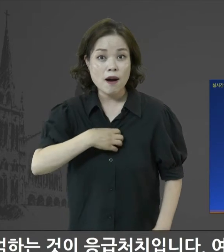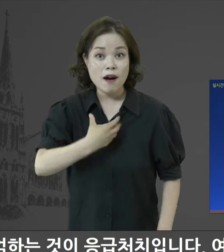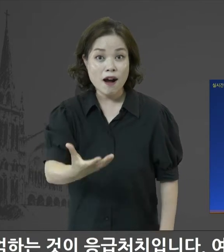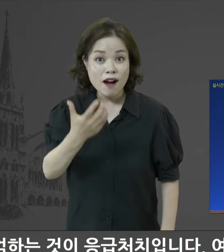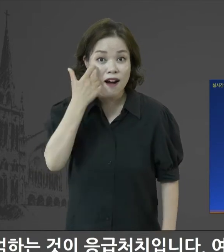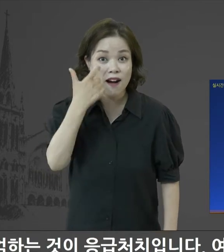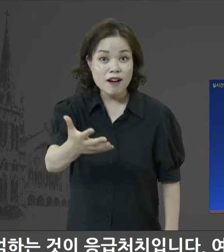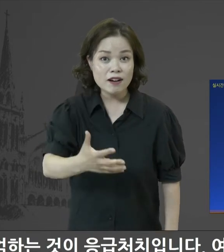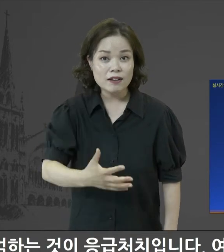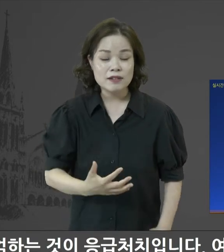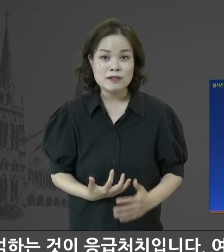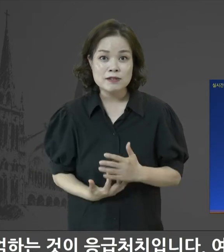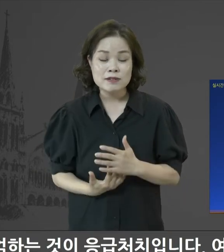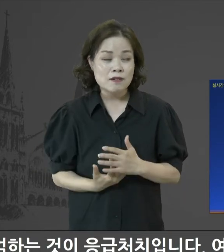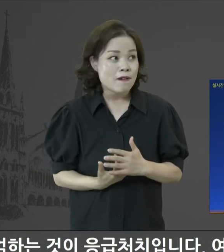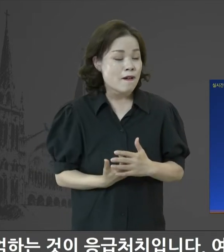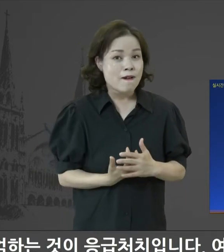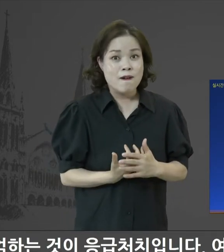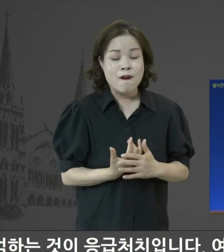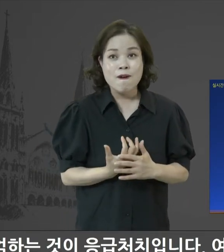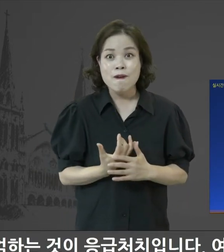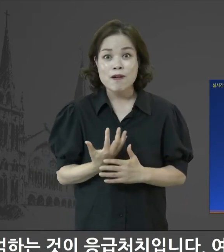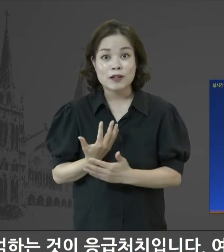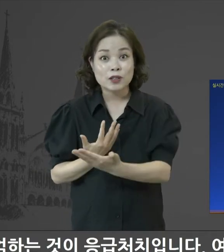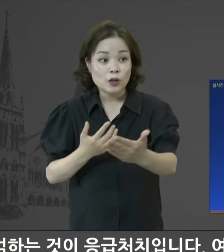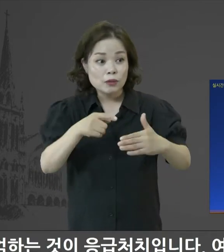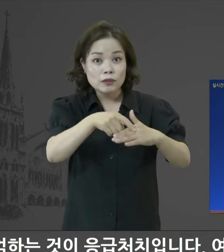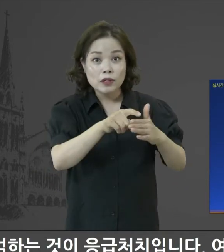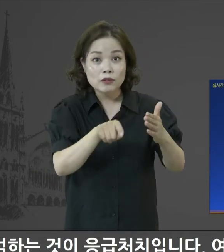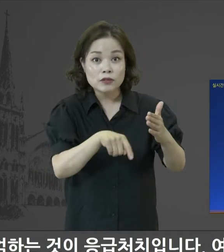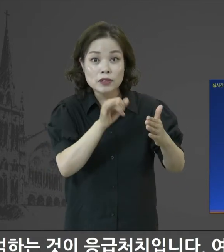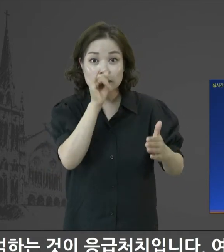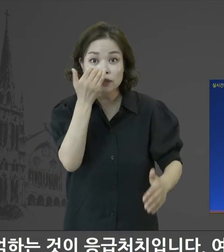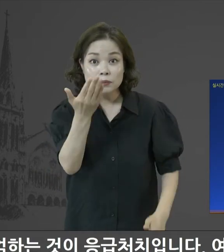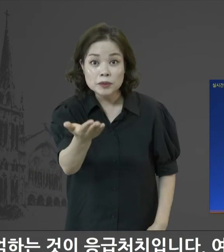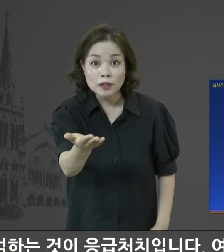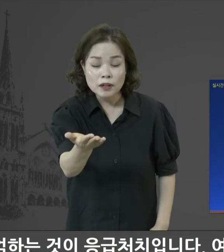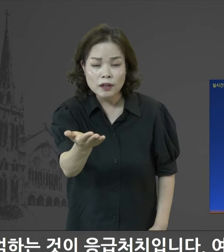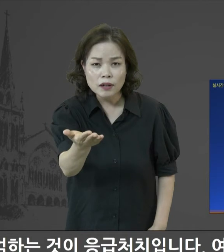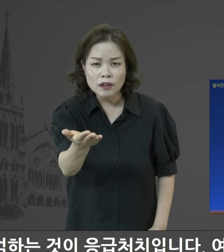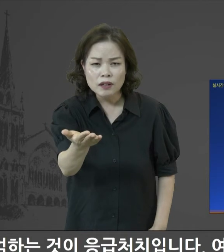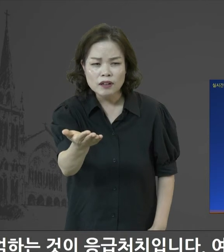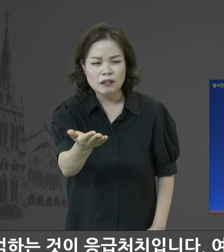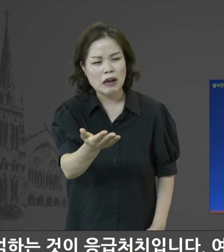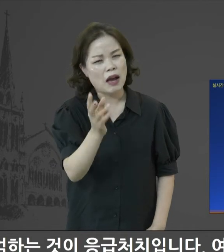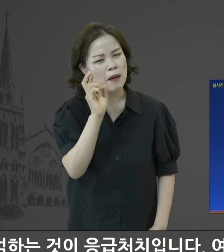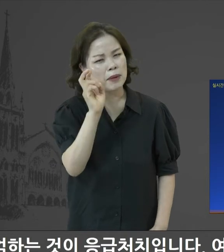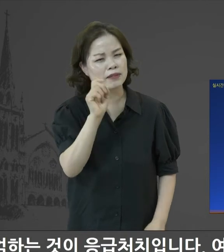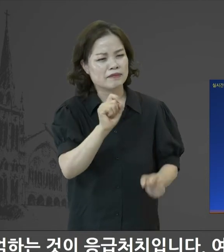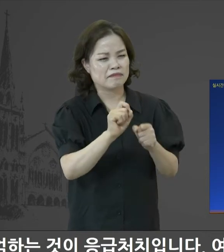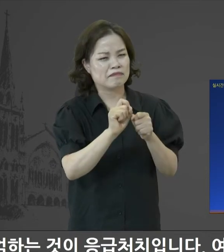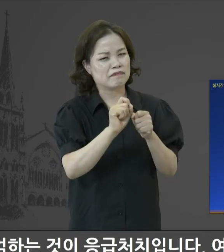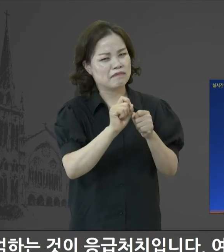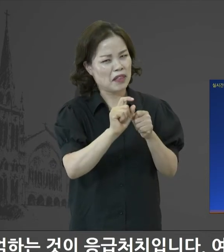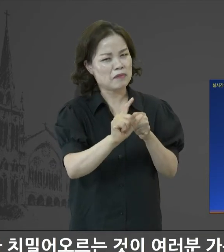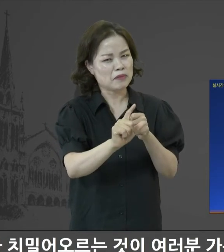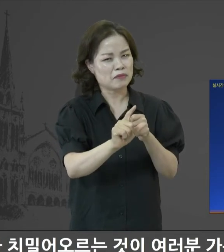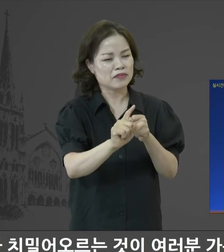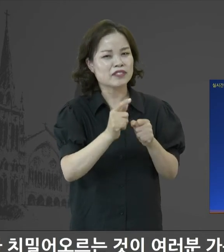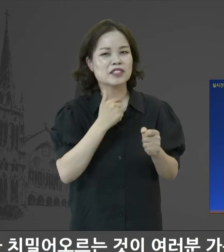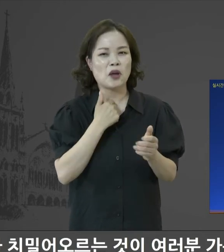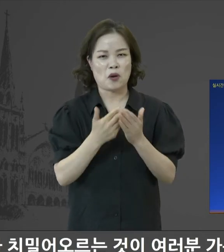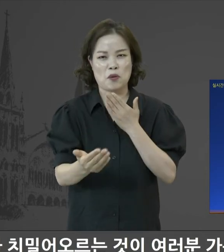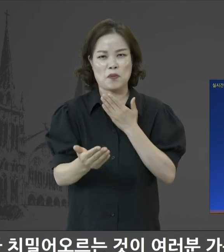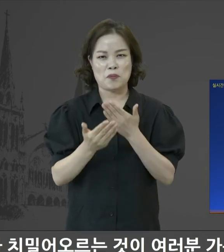분노 치밀어 오르는 그런 화들이 여러분 가운데 있으십니까? 아마 적지 않은 성도님들이 이런 경험을